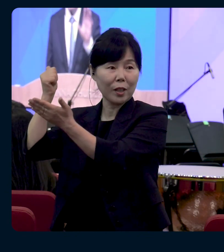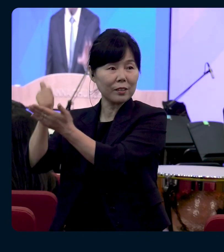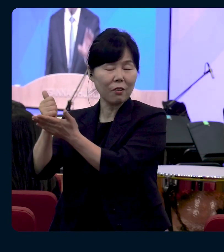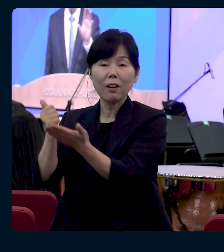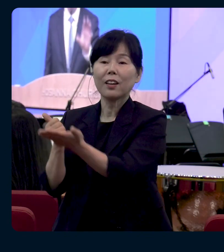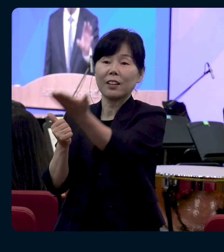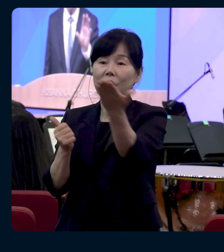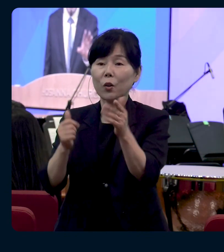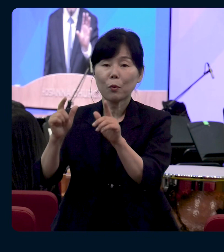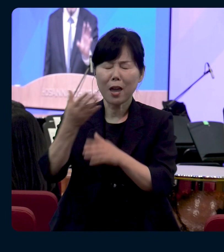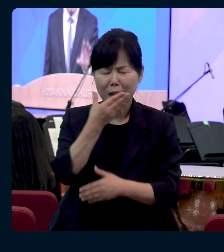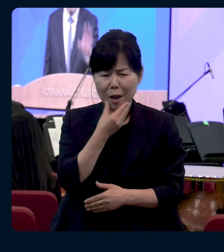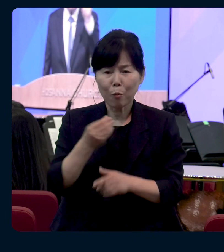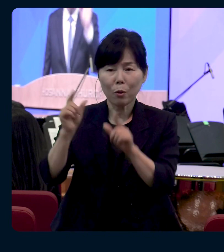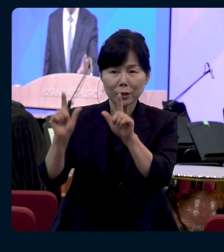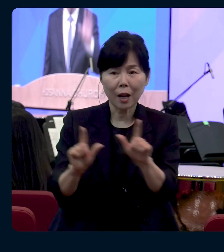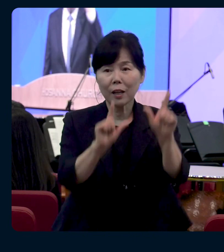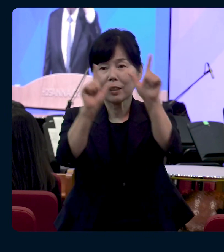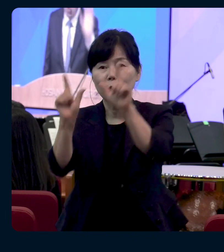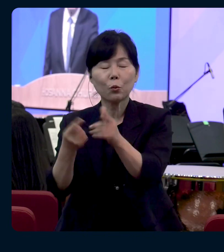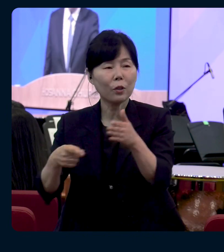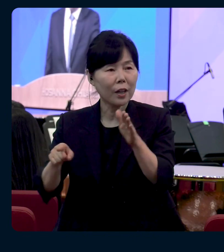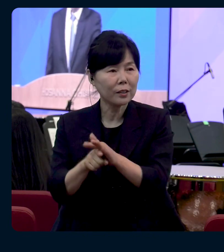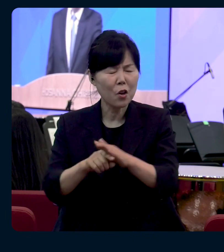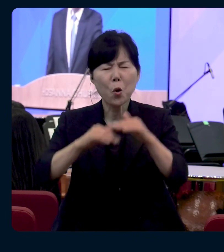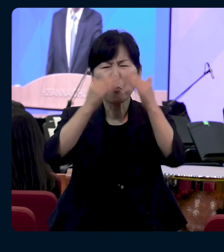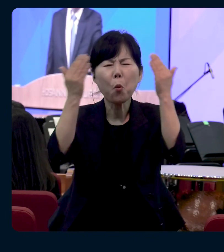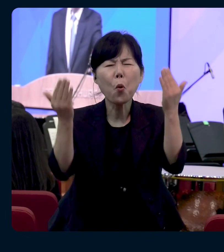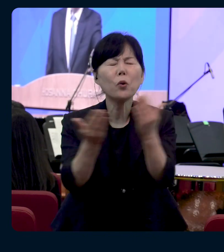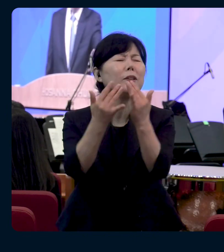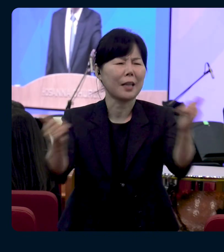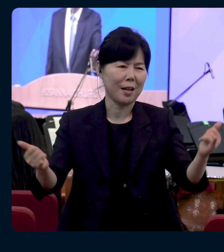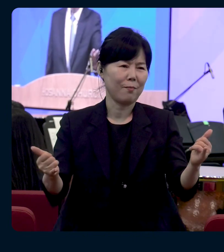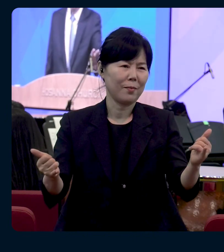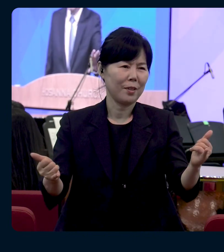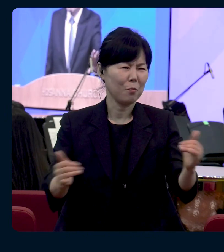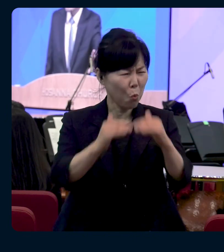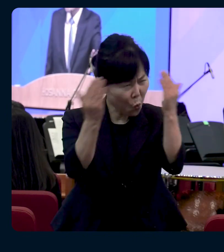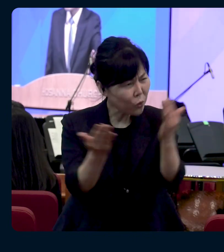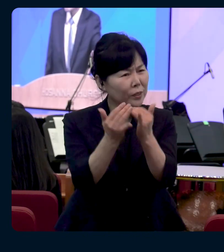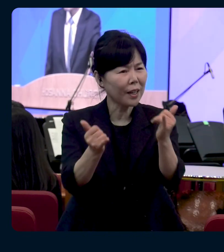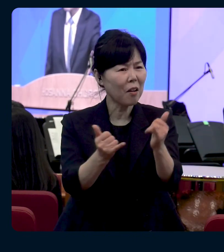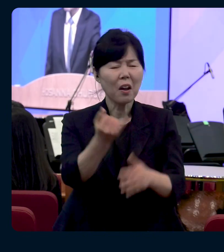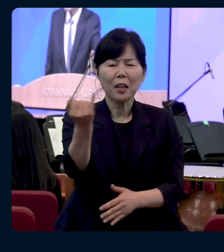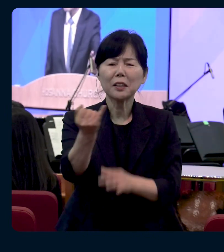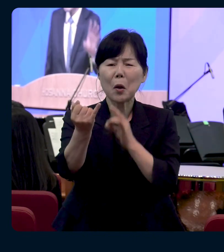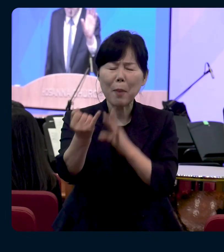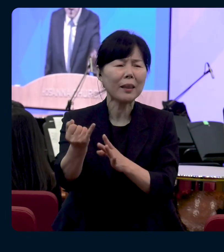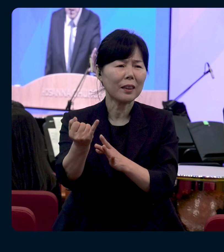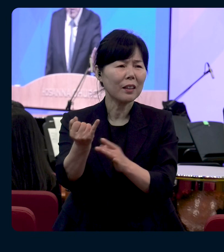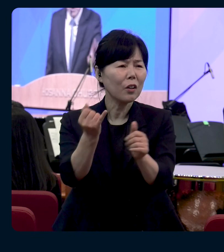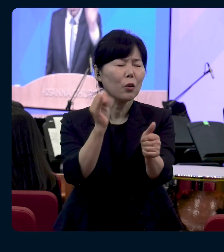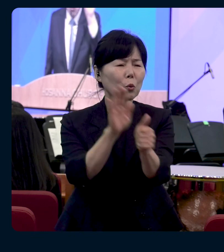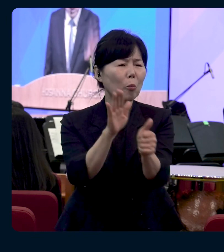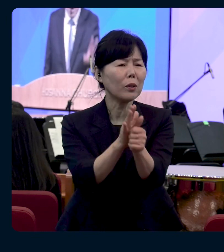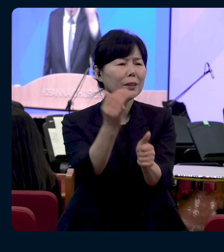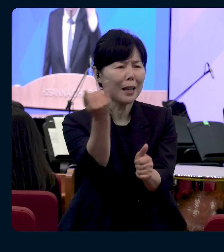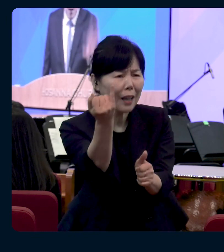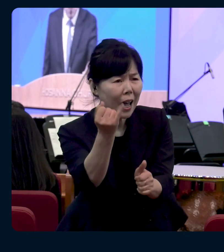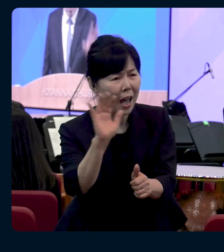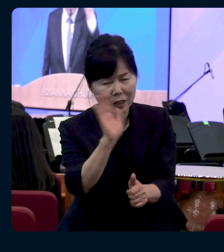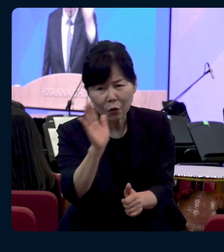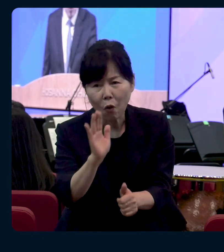우리가 행복하게 살 수 있도록 주신 모든 사람을 말하는 거예요. 여자만 말하는 게 아니고요, 하나님이